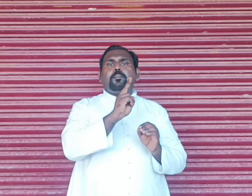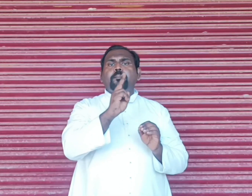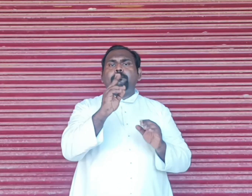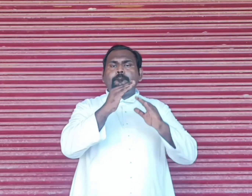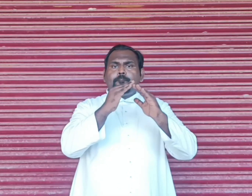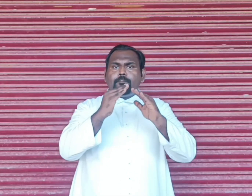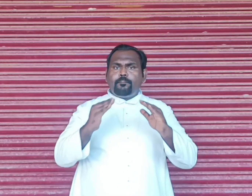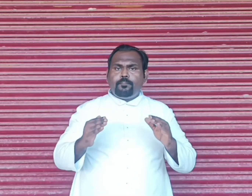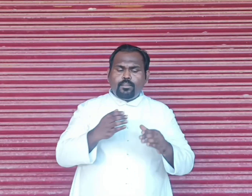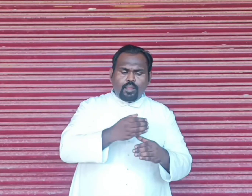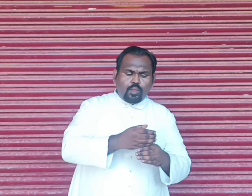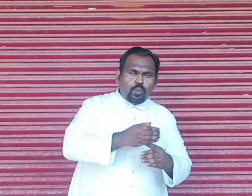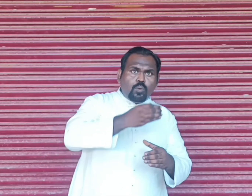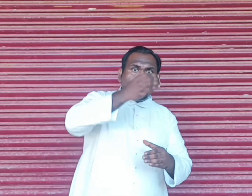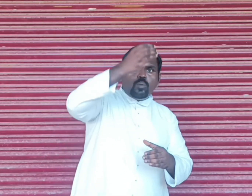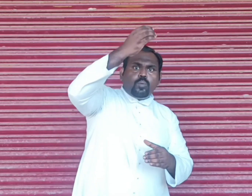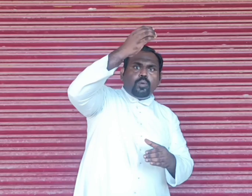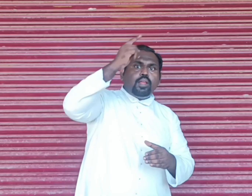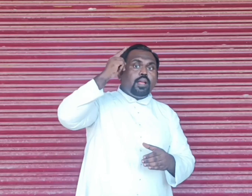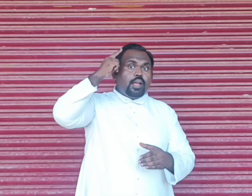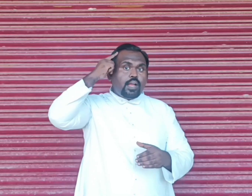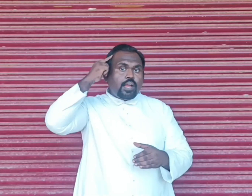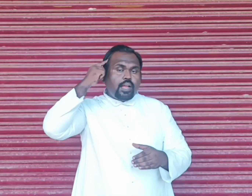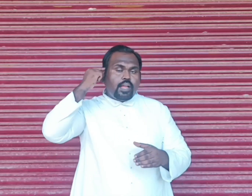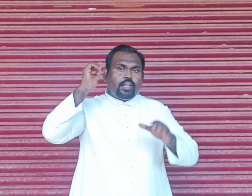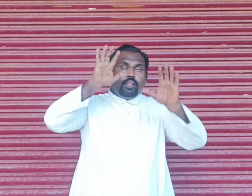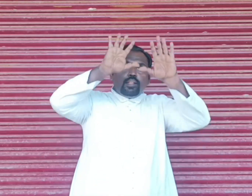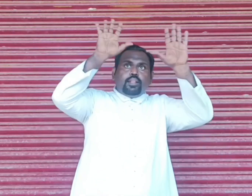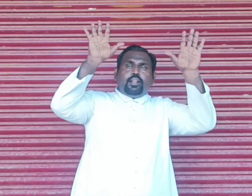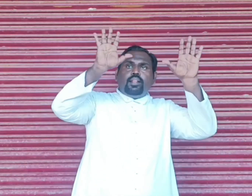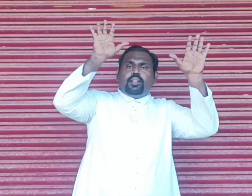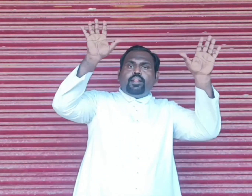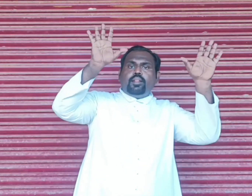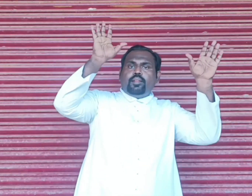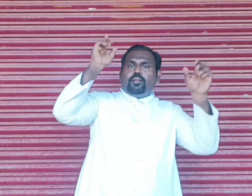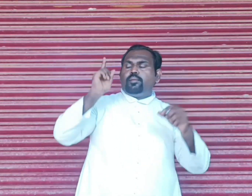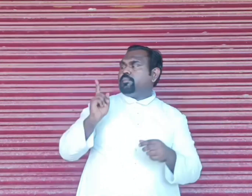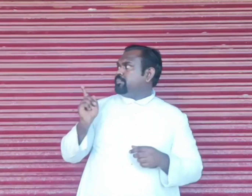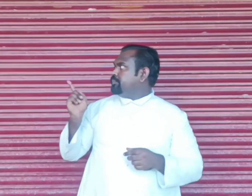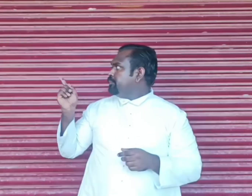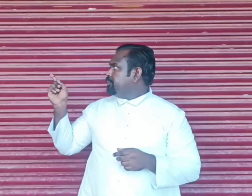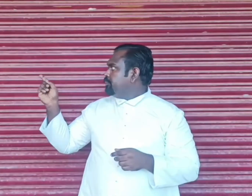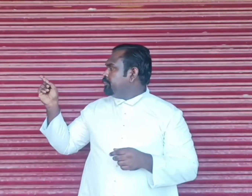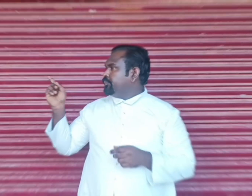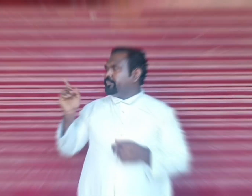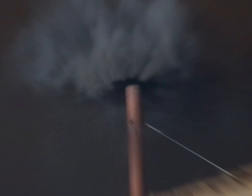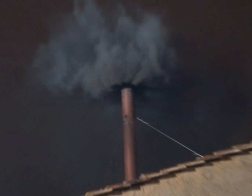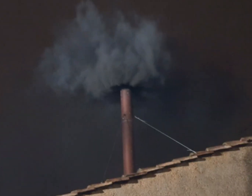സിസ്റ്റൈൻ ചാപ്പലിൻ്റെ അതേ പുകക്കുഴലിലൂടെ കറുത്ത പുകയാണ് പുറത്തോട്ട് വരിക.